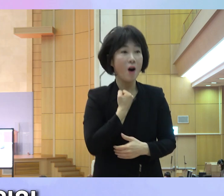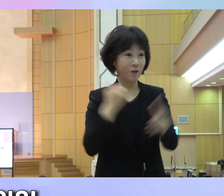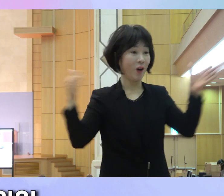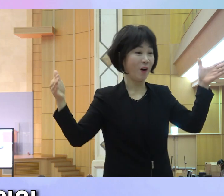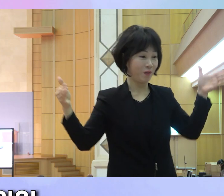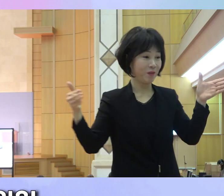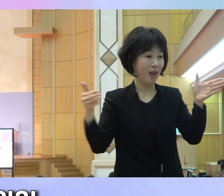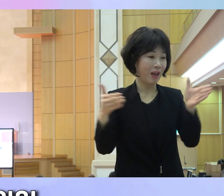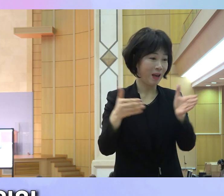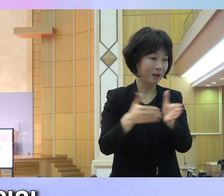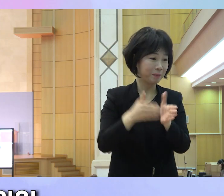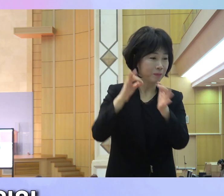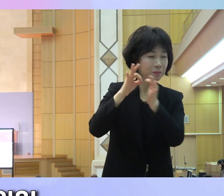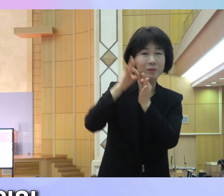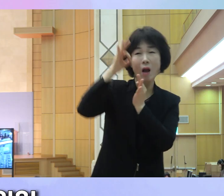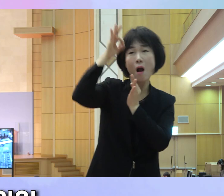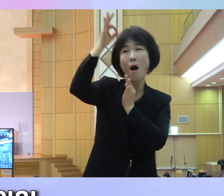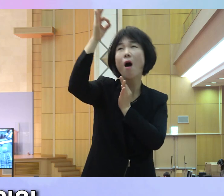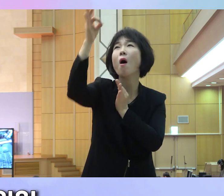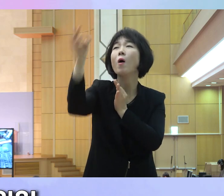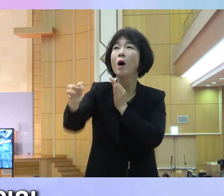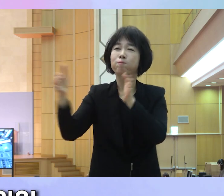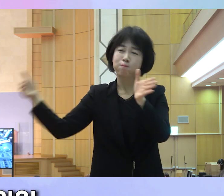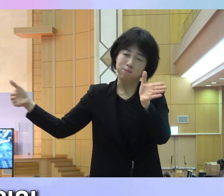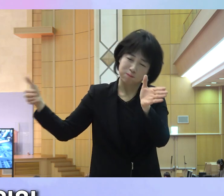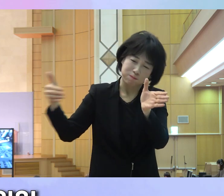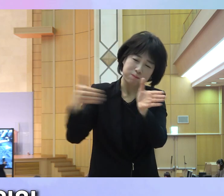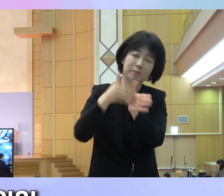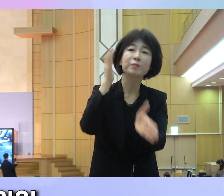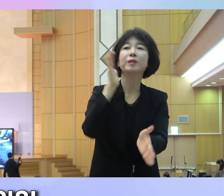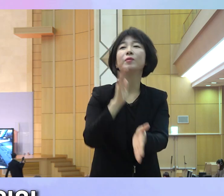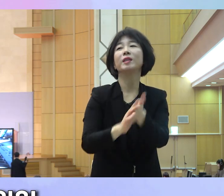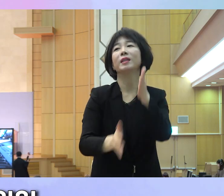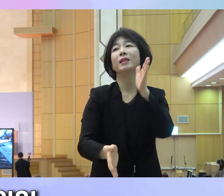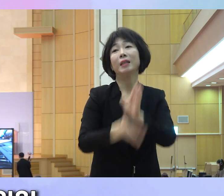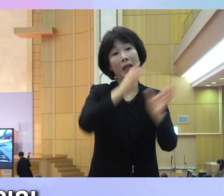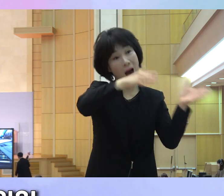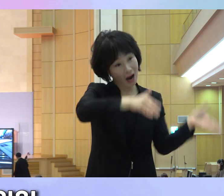구원함을 얻었네. 영원